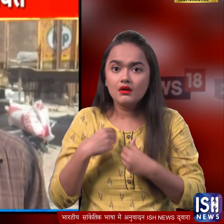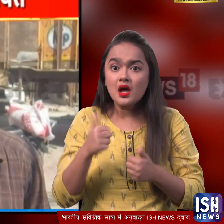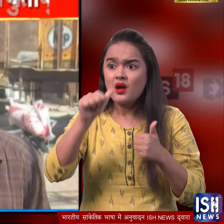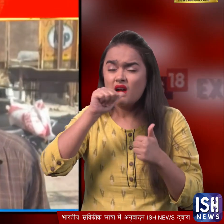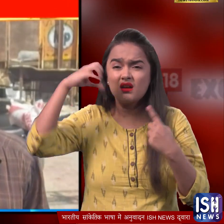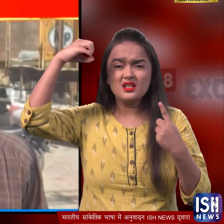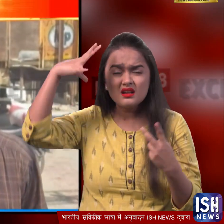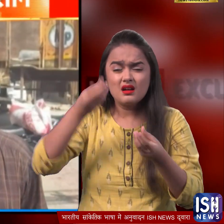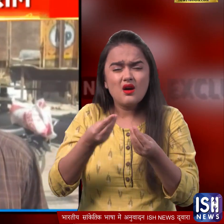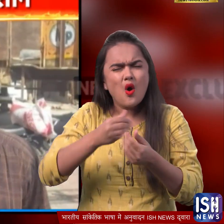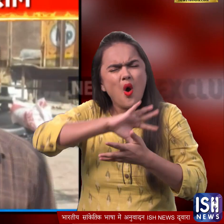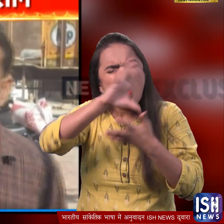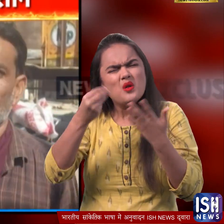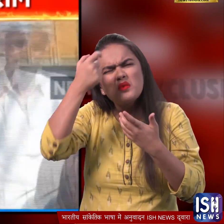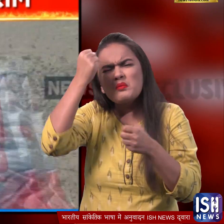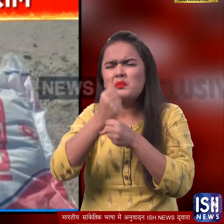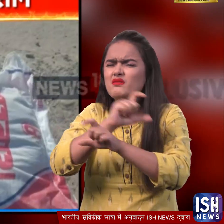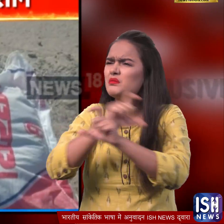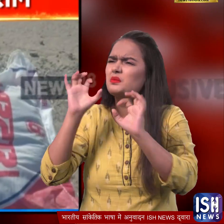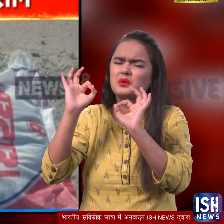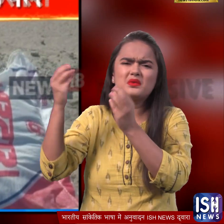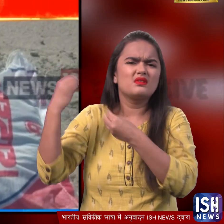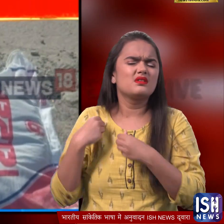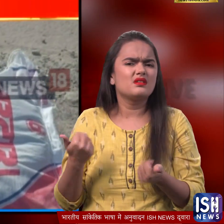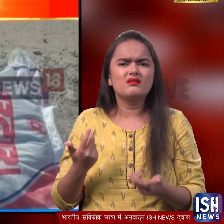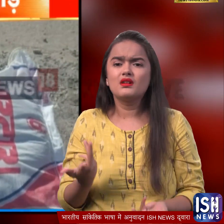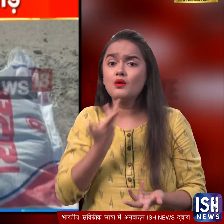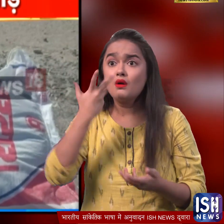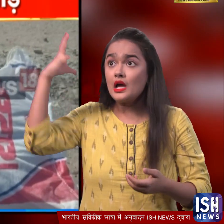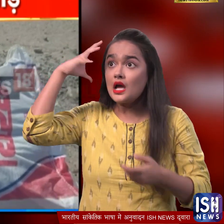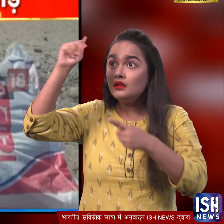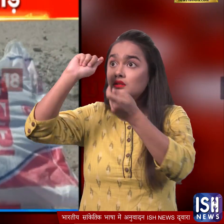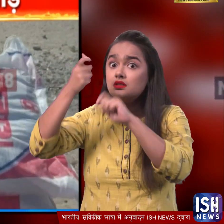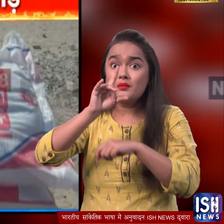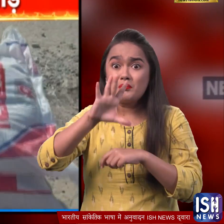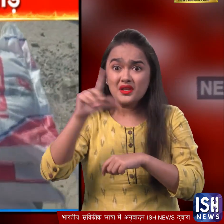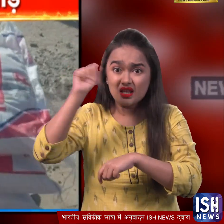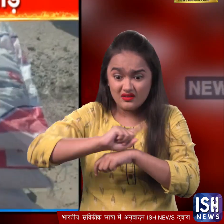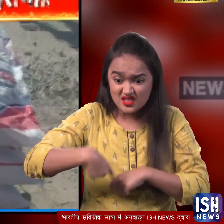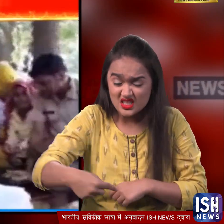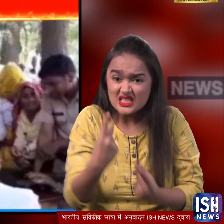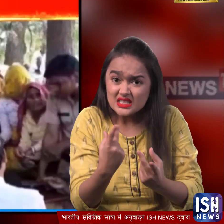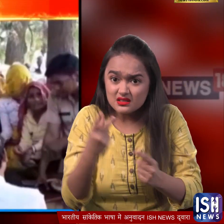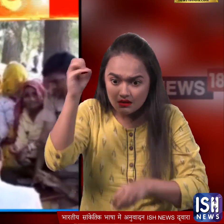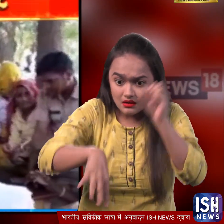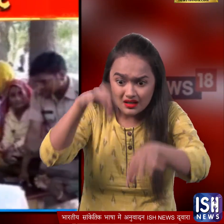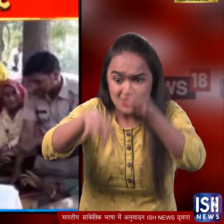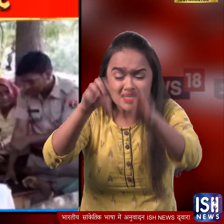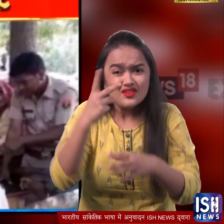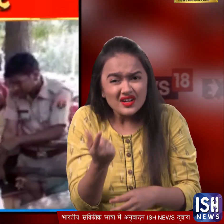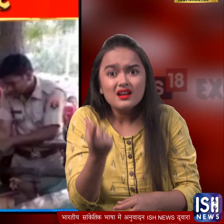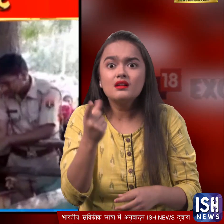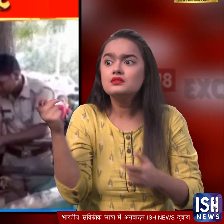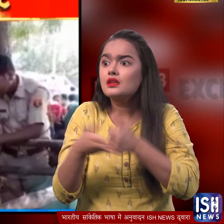है, पानी की, बिजली की, खाद की सारी समस्या आ रही सर। चूंकि मौसम के लिहाज से 15 दिन के अंदर रबी फसलों की बुआई जरूरी है, इसलिए किसानों का